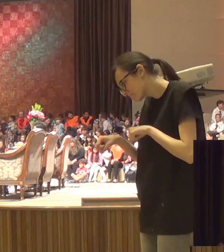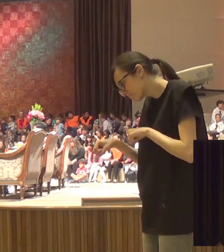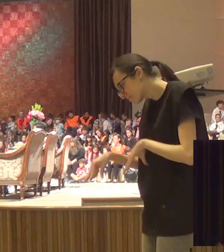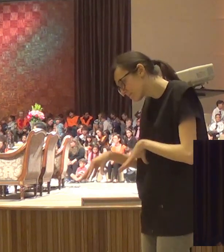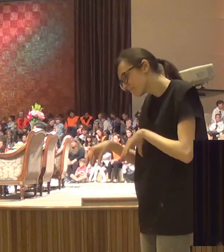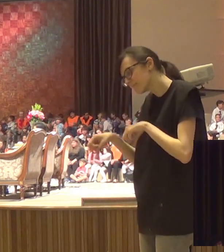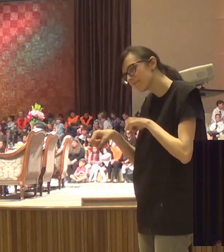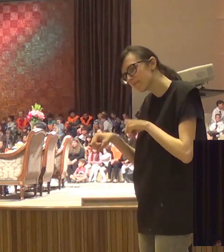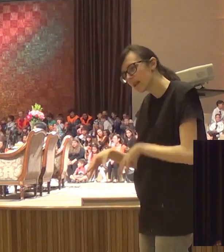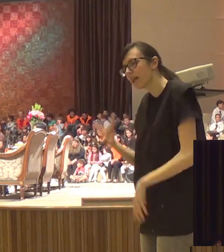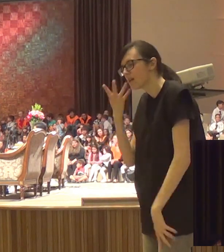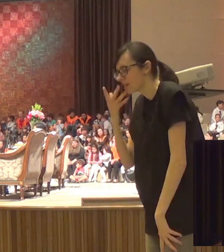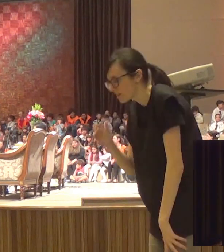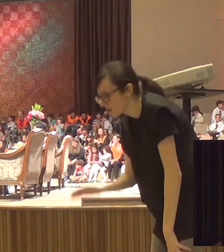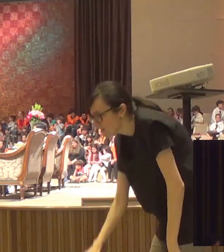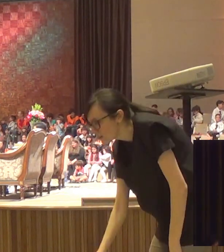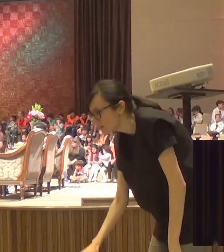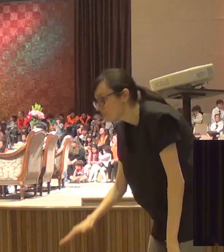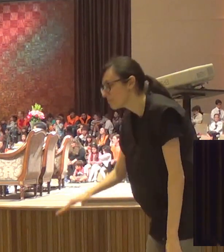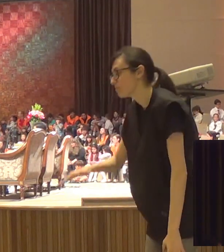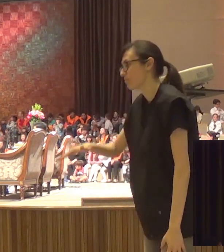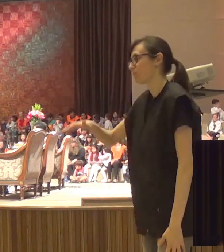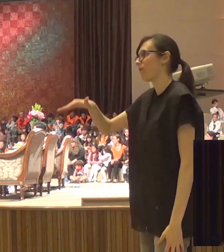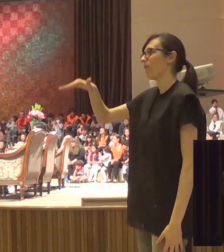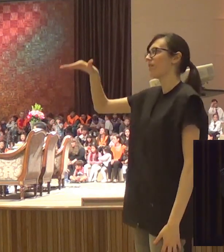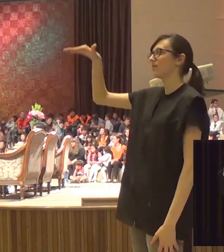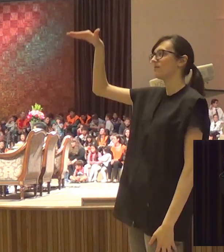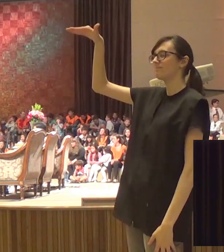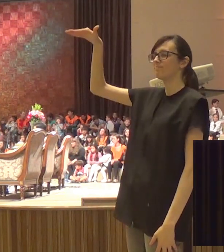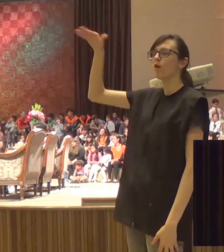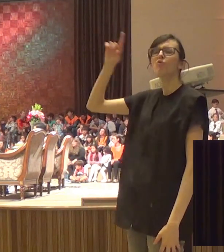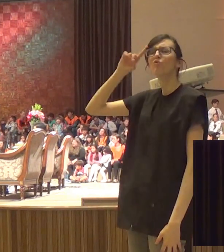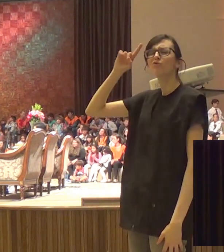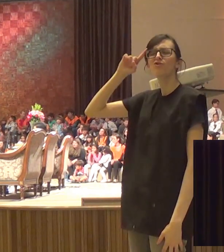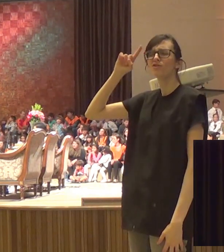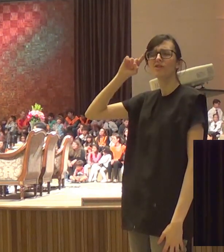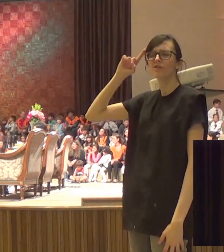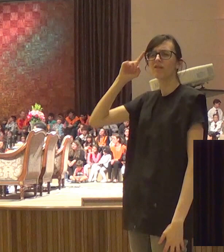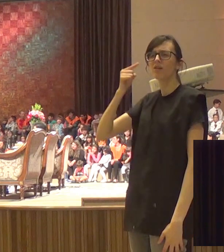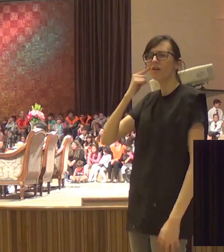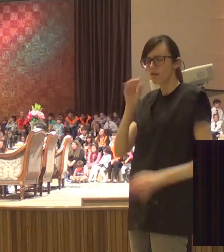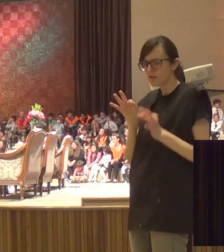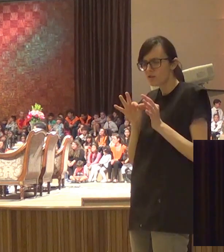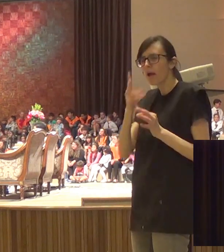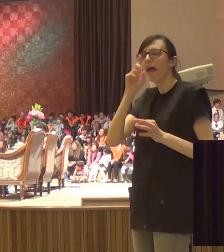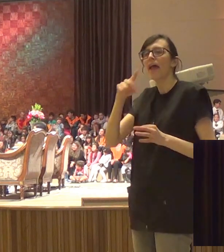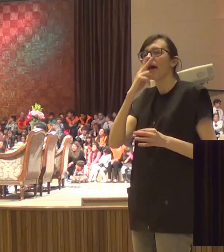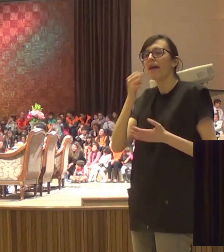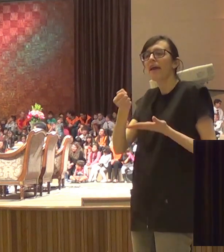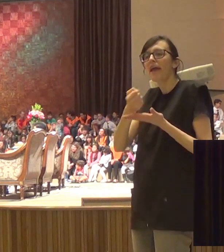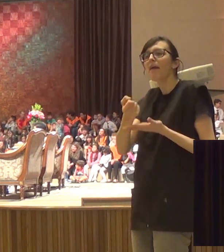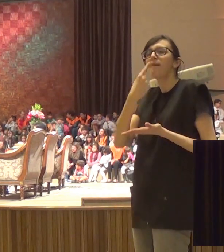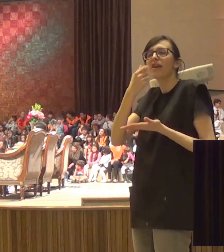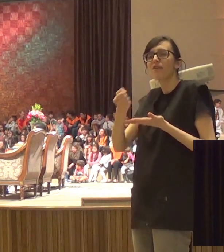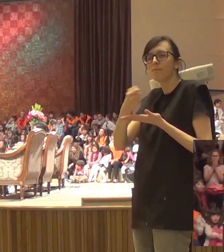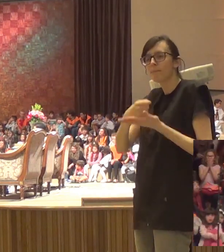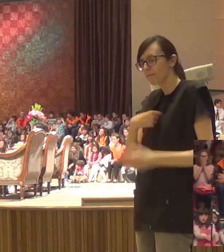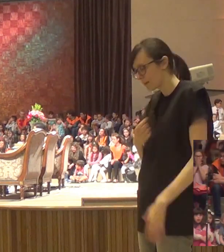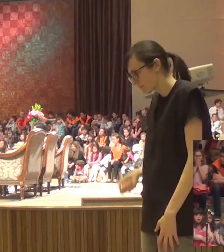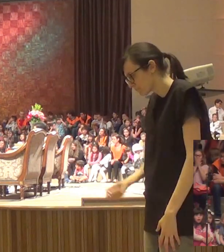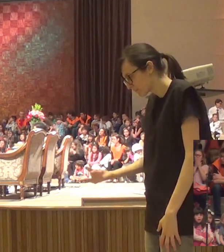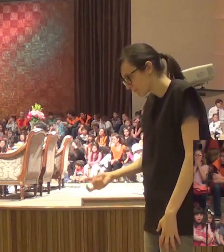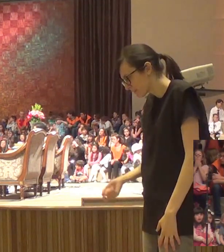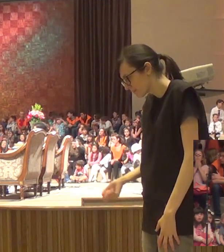santo remédio regassem o coração dessas crianças, jovens, adolescentes, todos os dias. Sabe qual é essa gota desse